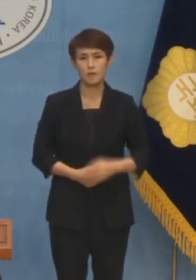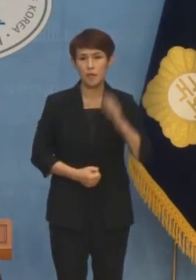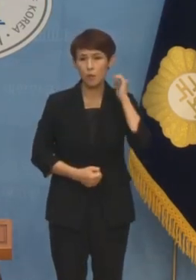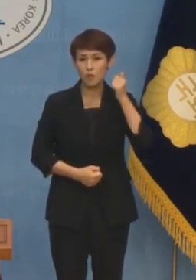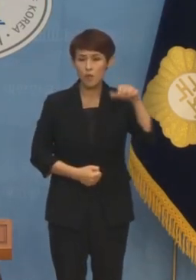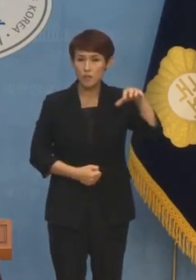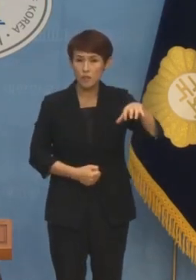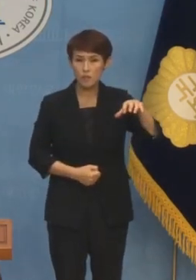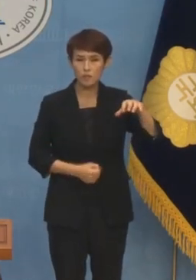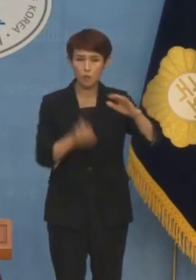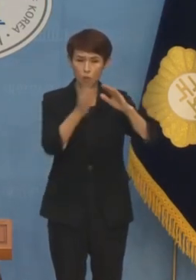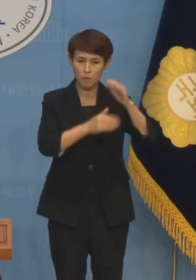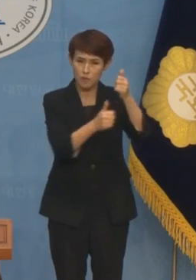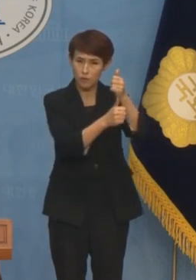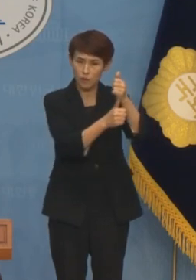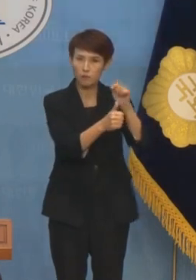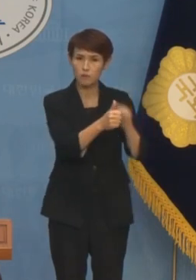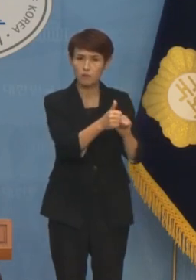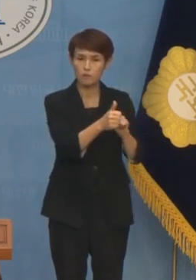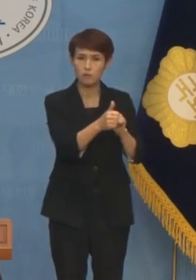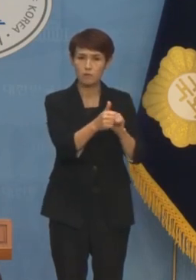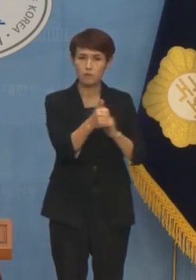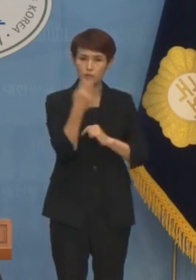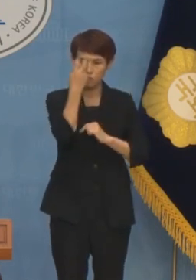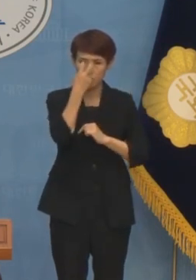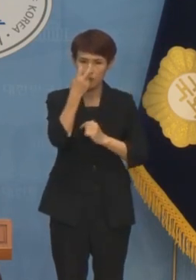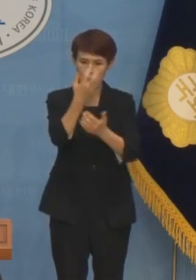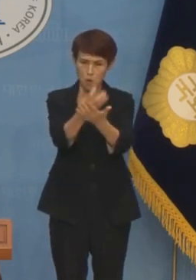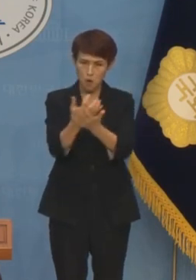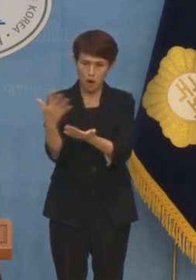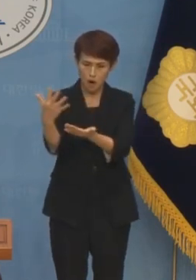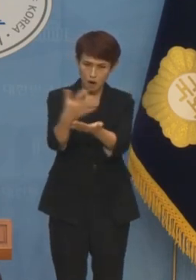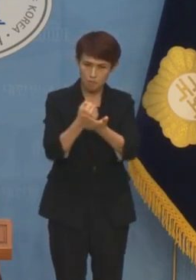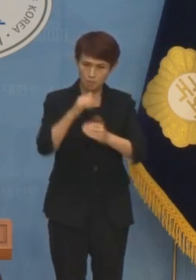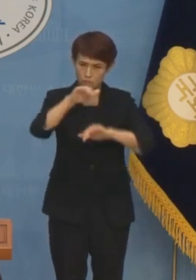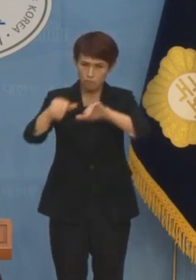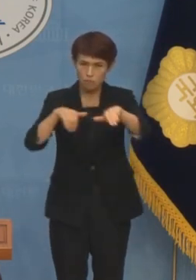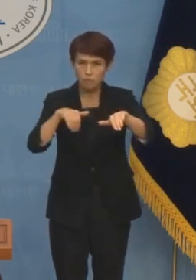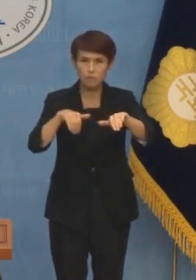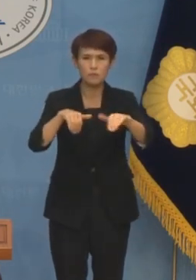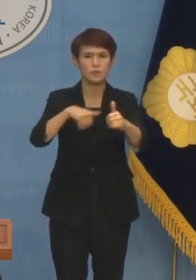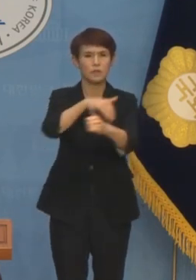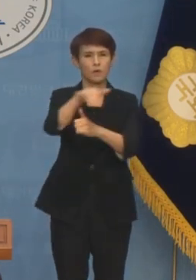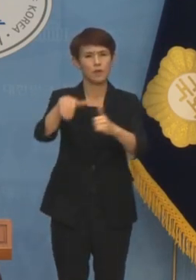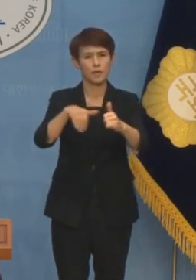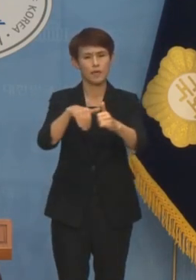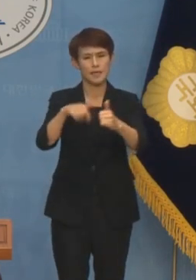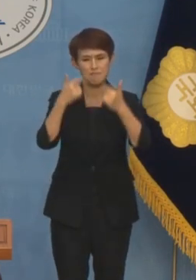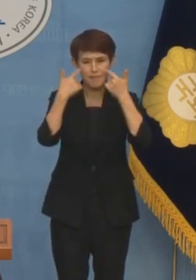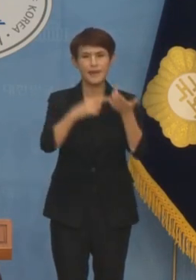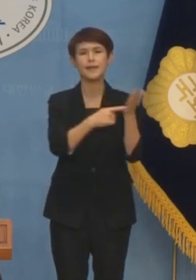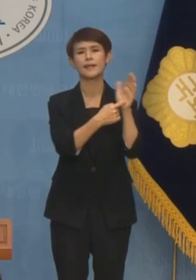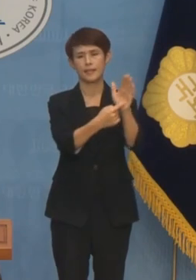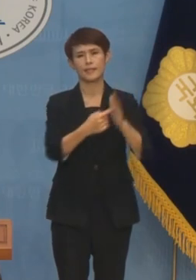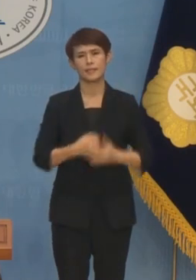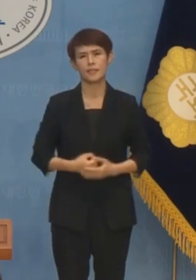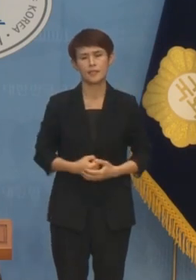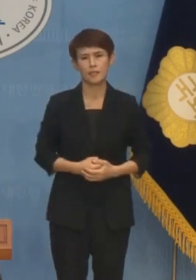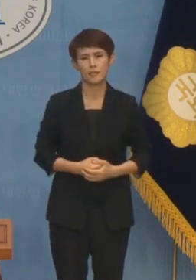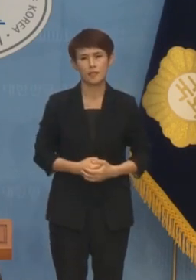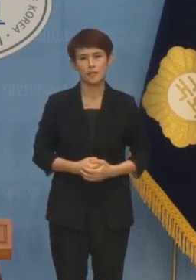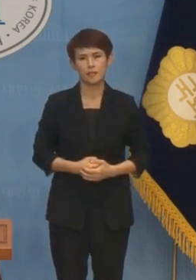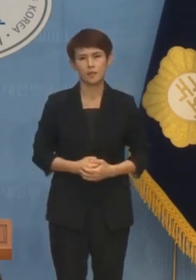대통령실 공직기강 비서관실이 수사자료 회수에 직접 개입한 정황이 더욱 분명하게 드러난 것입니다.